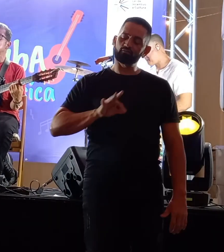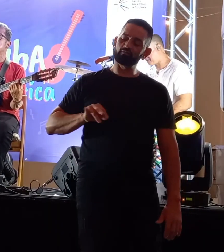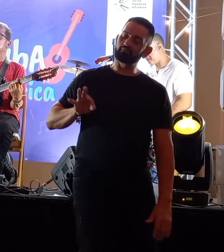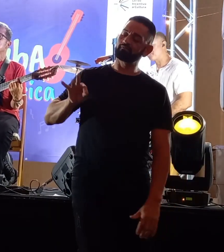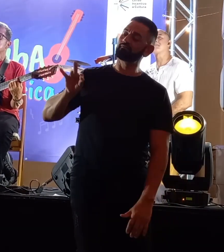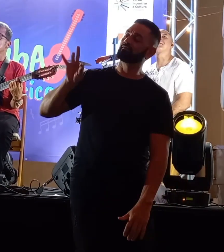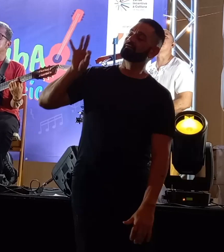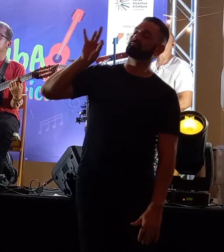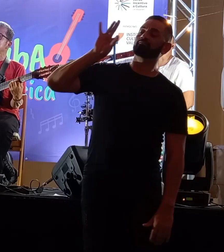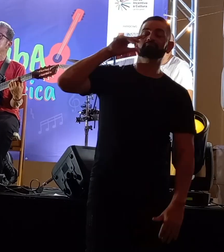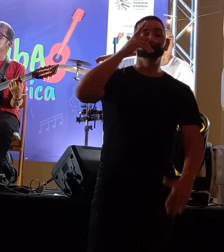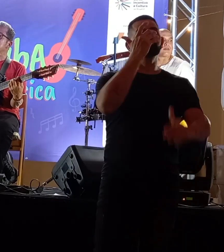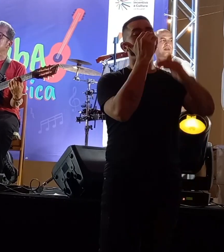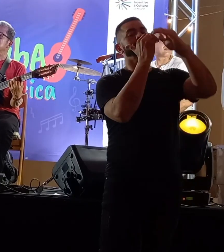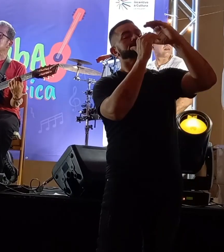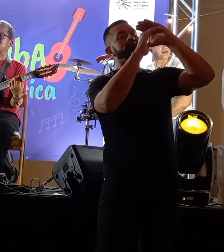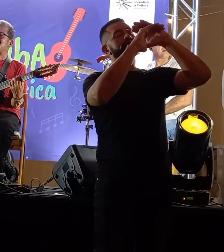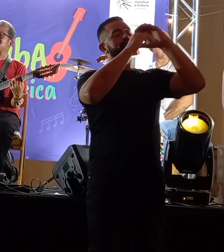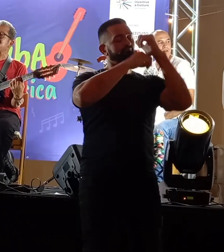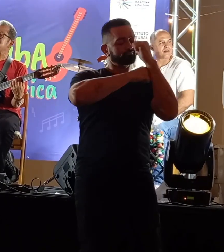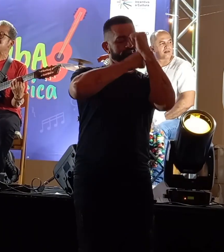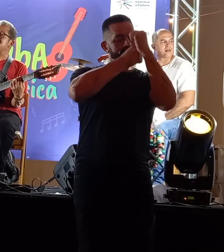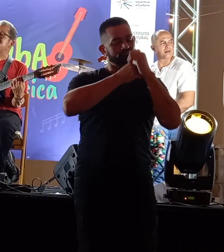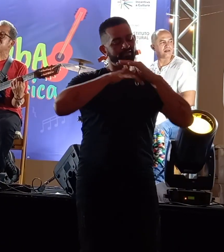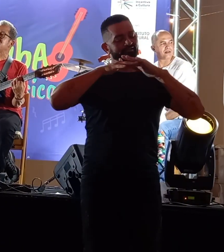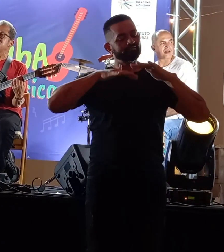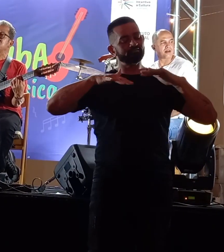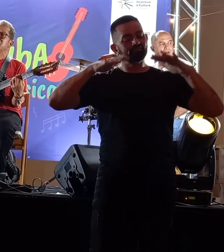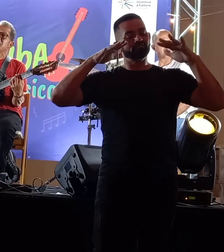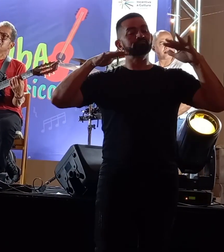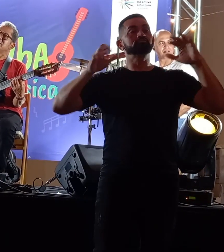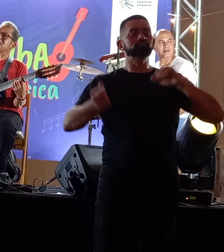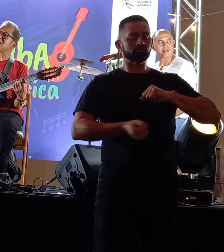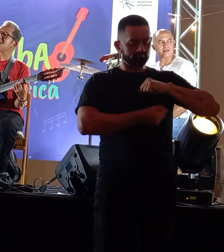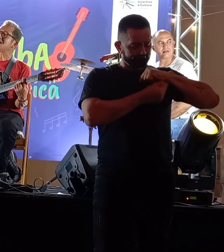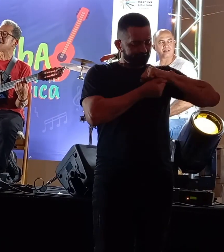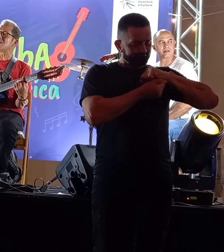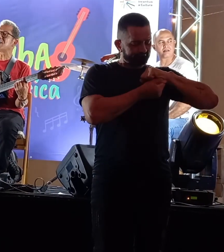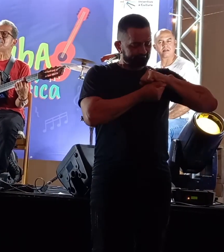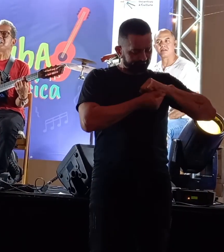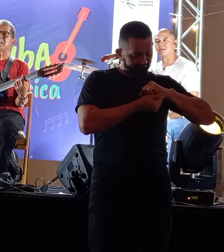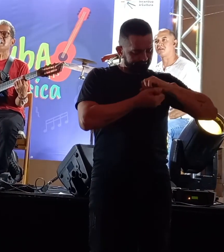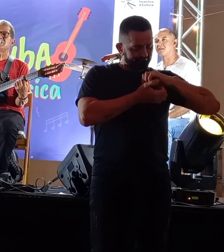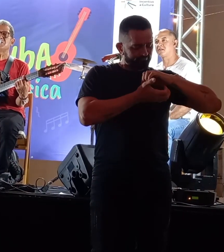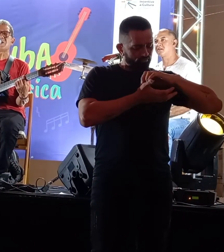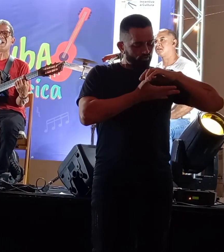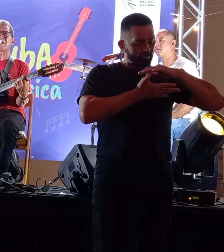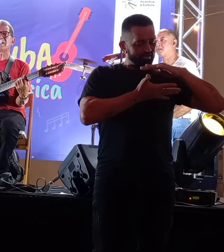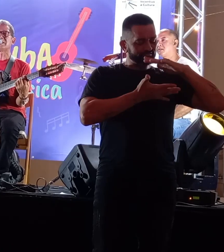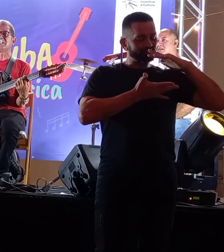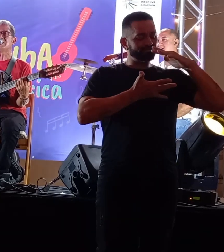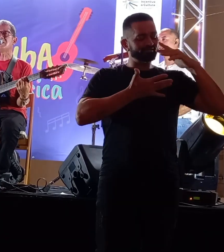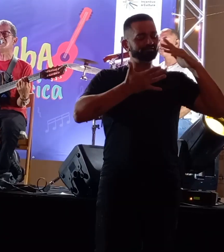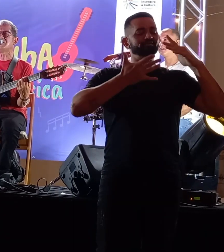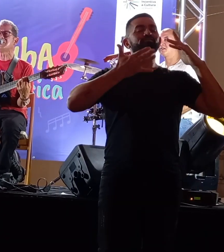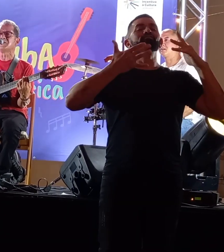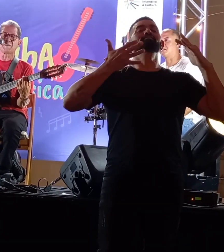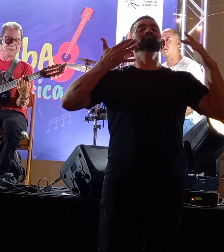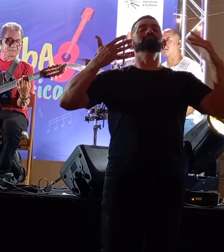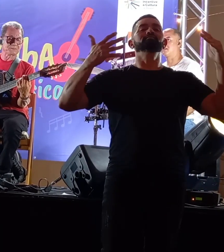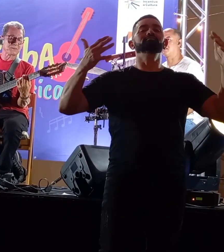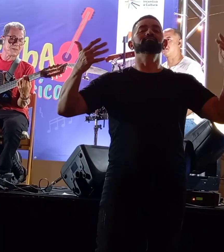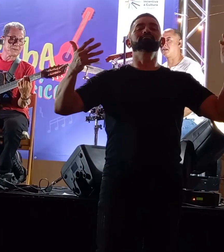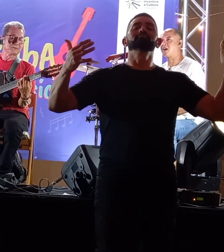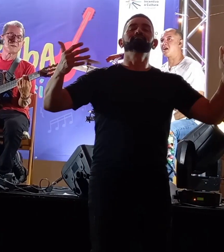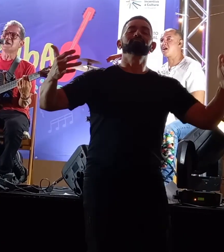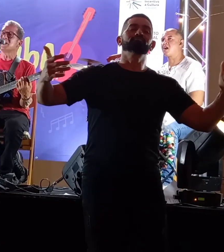Passarinho, canta tanto segredo, desata o que prende o coração.